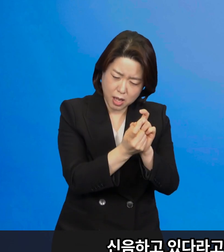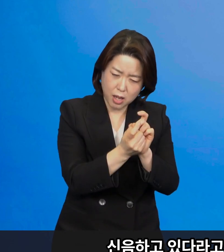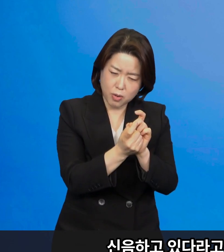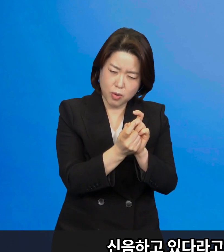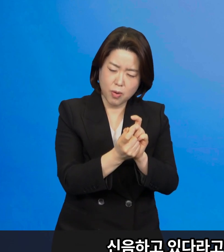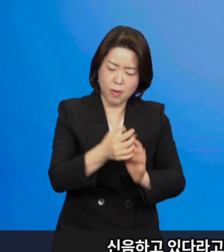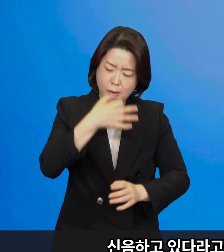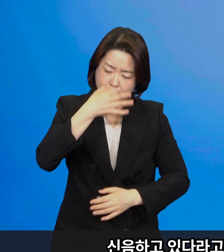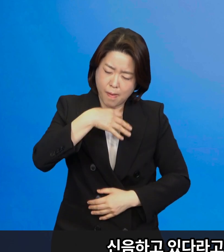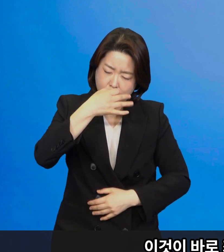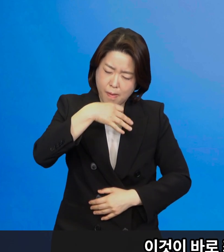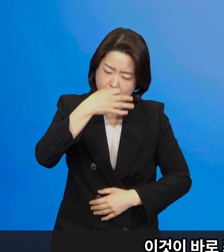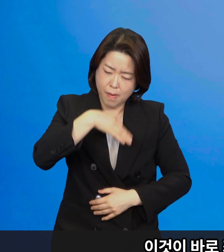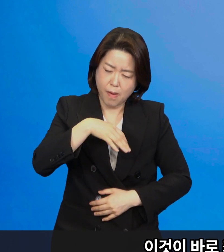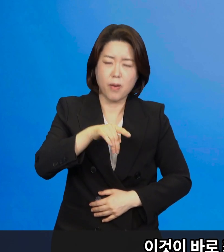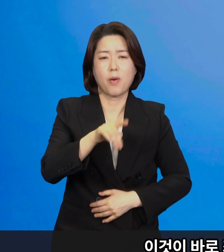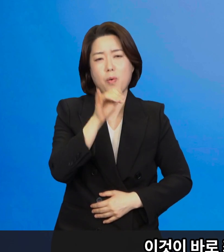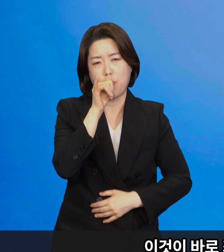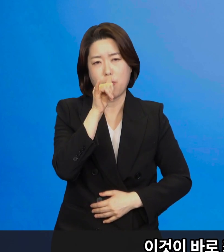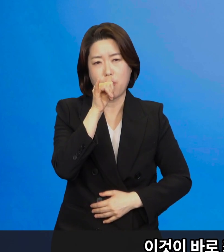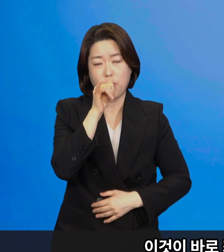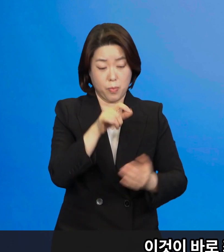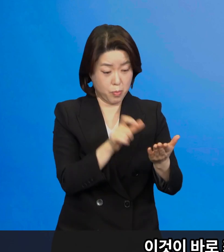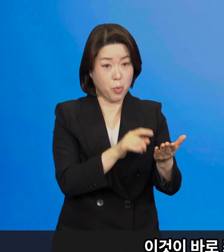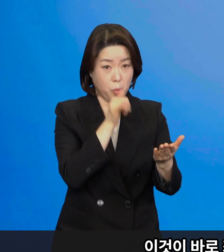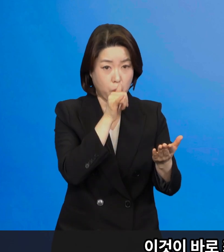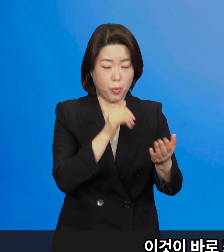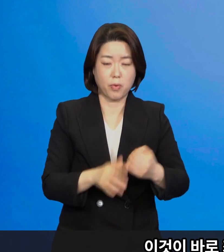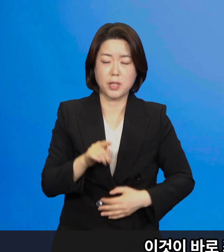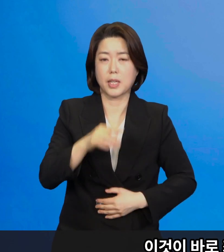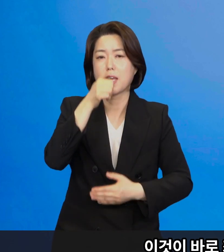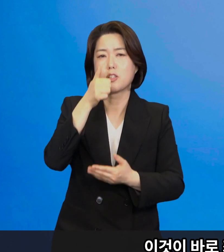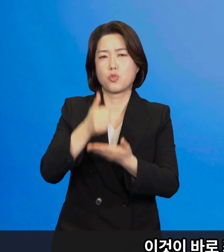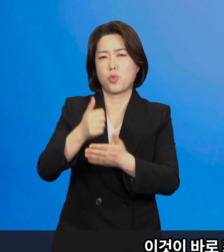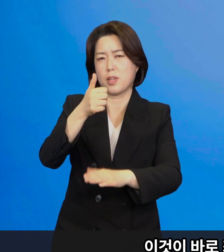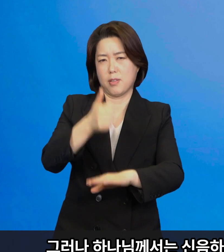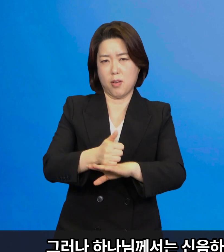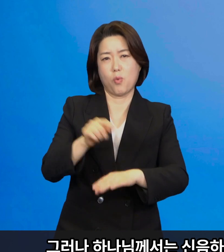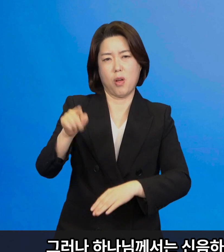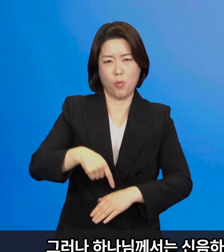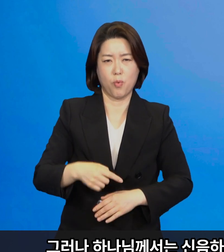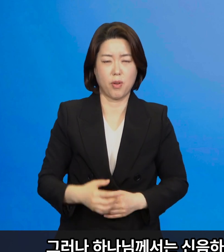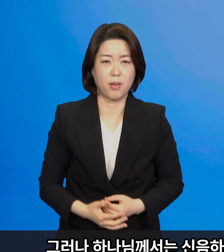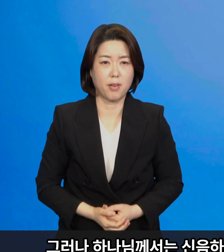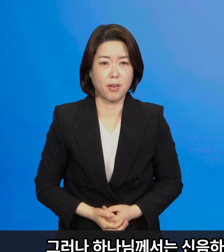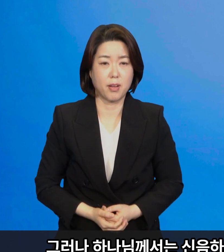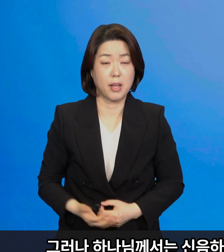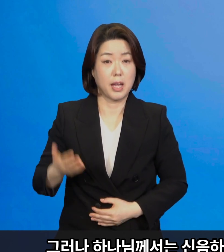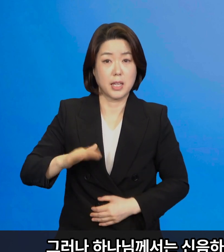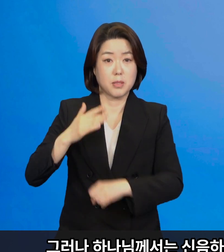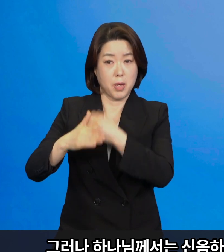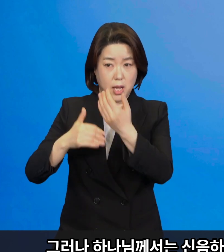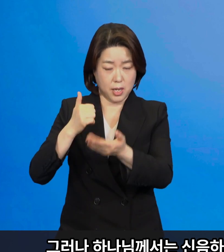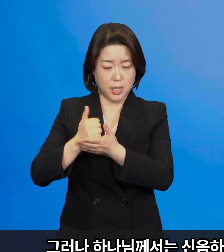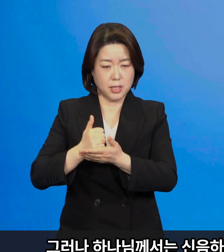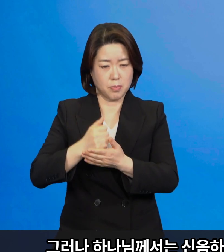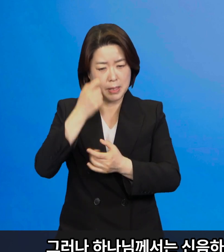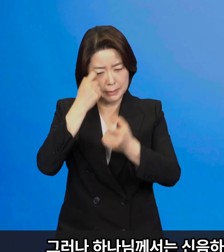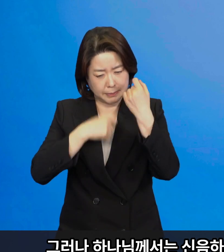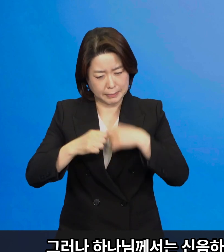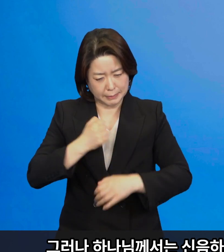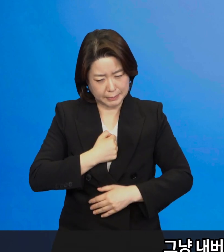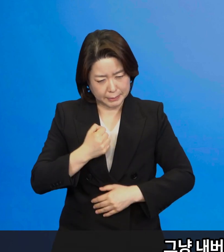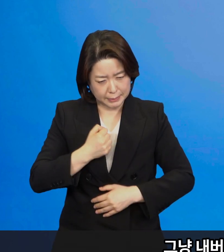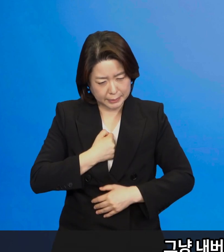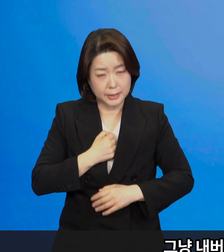있다라고 분명히 말씀하고 있죠. 이것이 바로 죄의 결과입니다. 그러나 하나님께서는 신음하고 탄식하는 사람들과